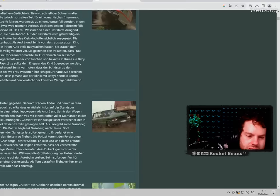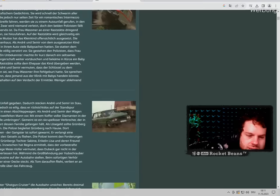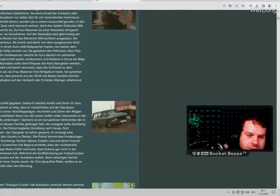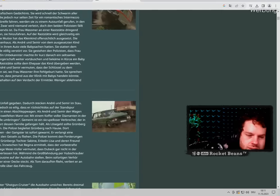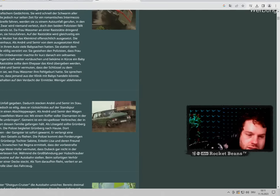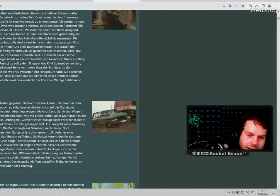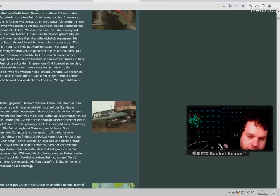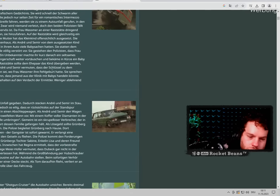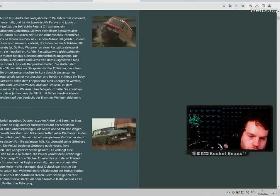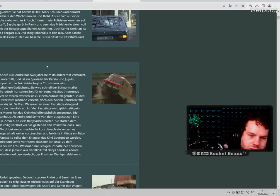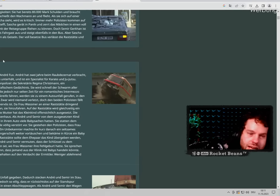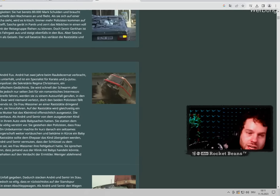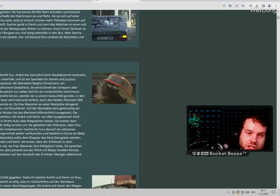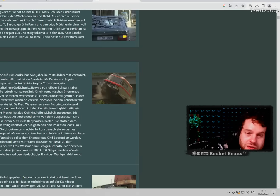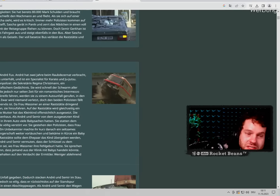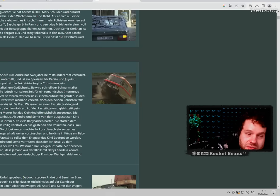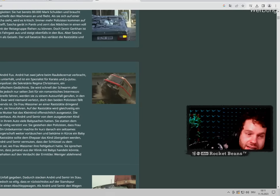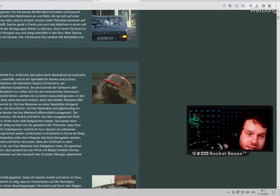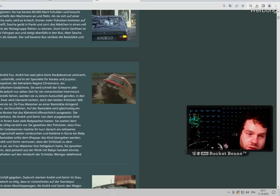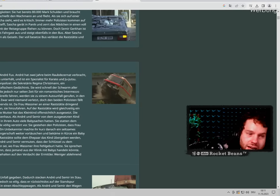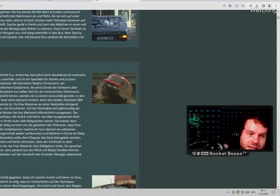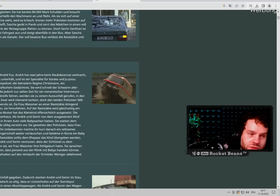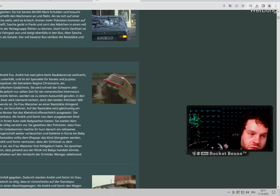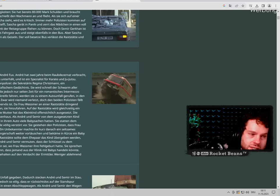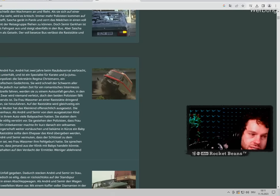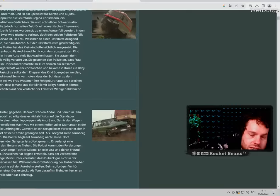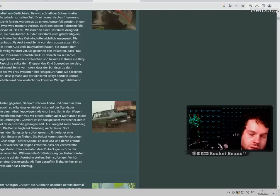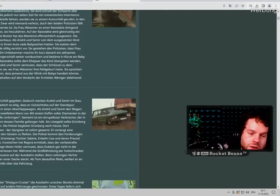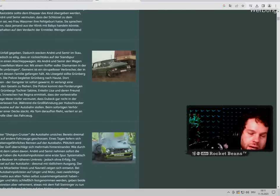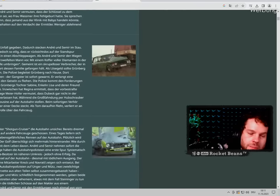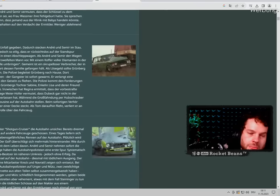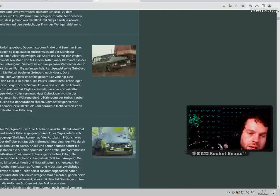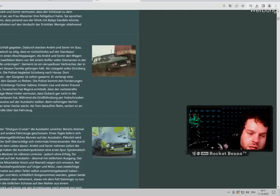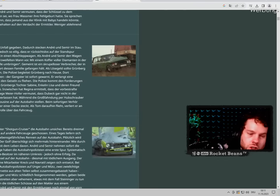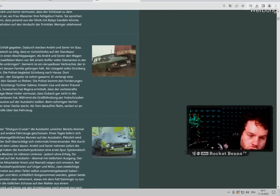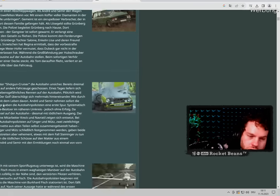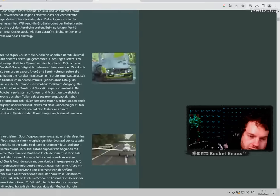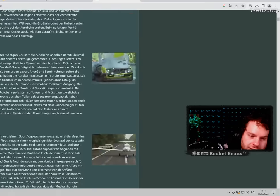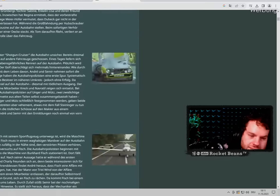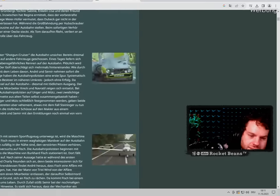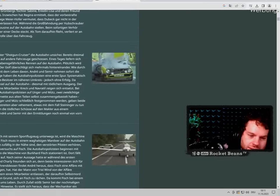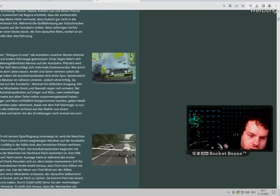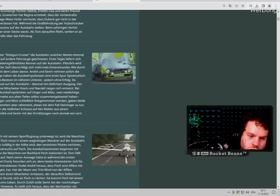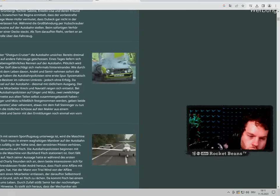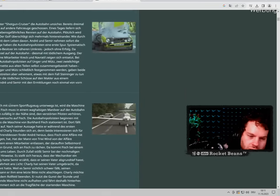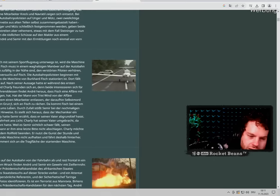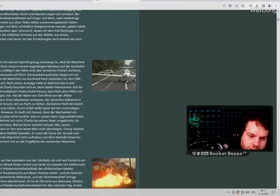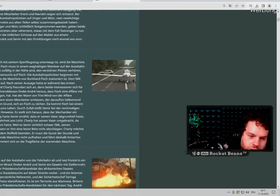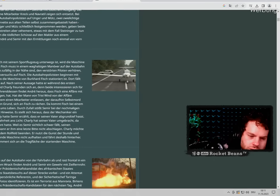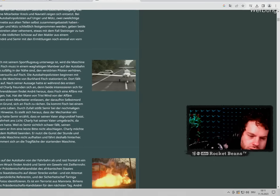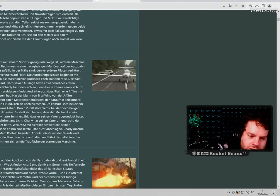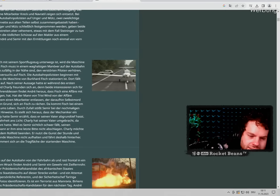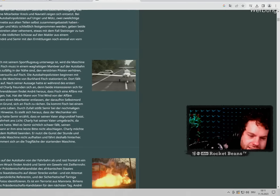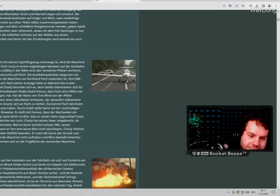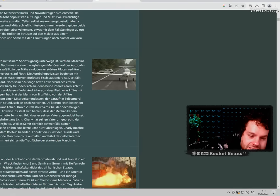Ausgesetzt. Kaltblütig. Ah, Staffel 2 hat nur ein Worttitel. Okay. Shotgun. Notlandung. Das